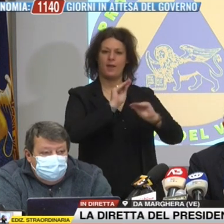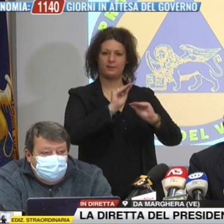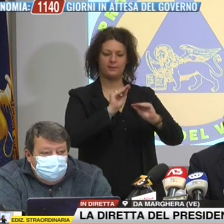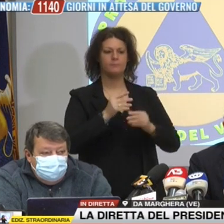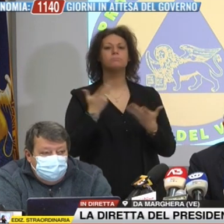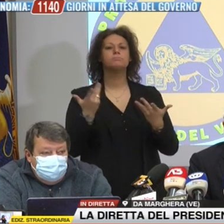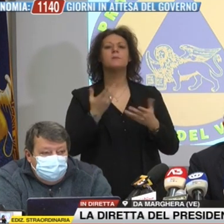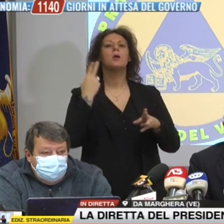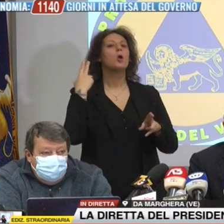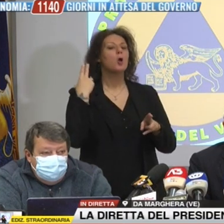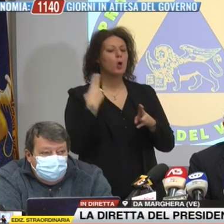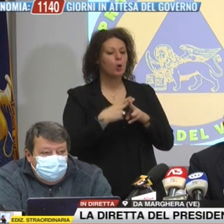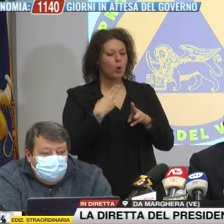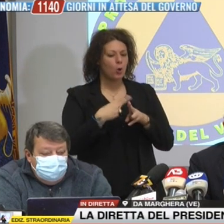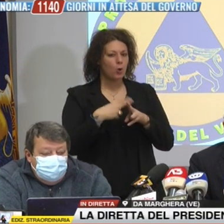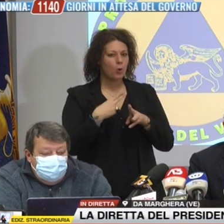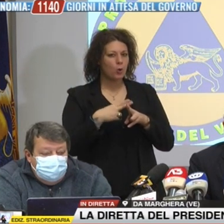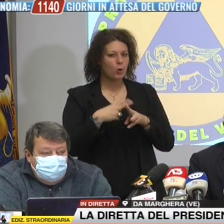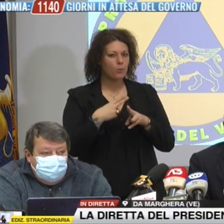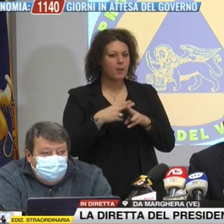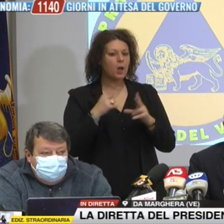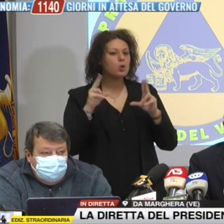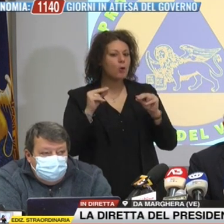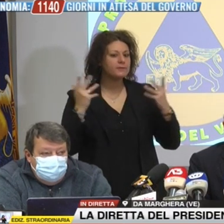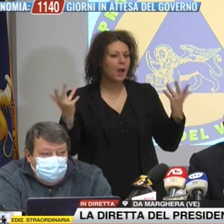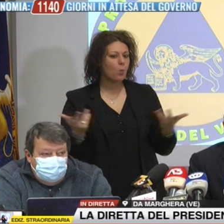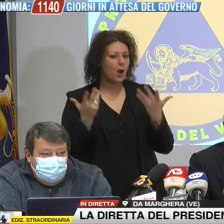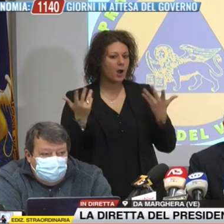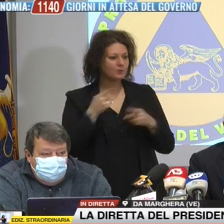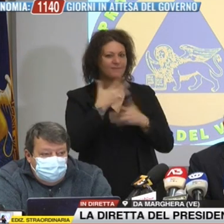novità da Roma dopo l'appello che lei ha lanciato? Perché, no. Ecco,